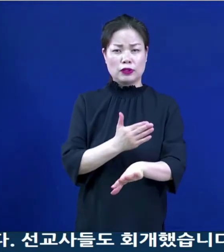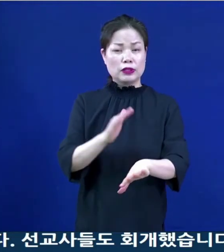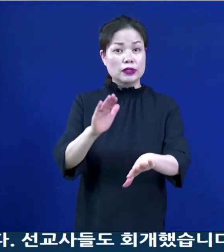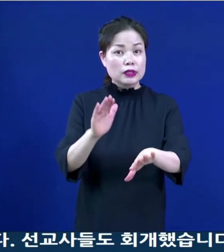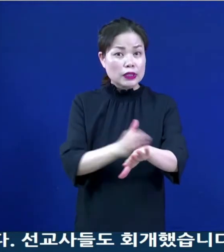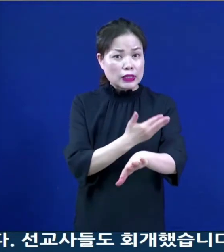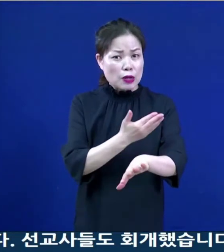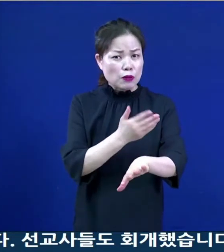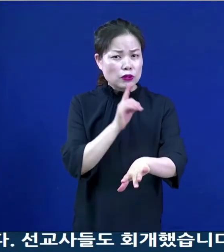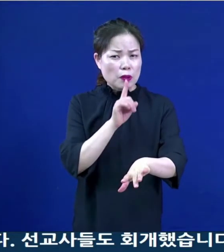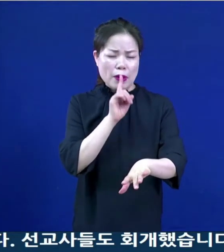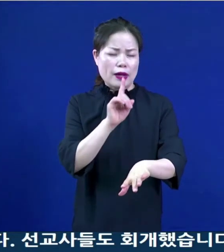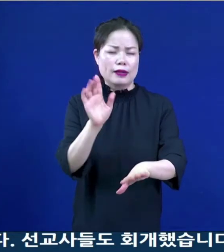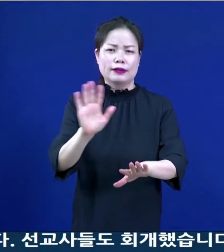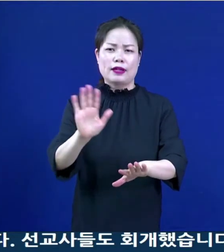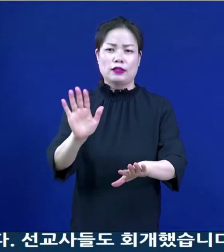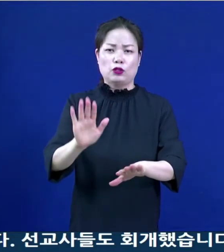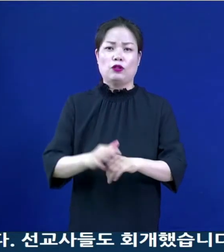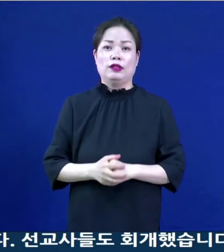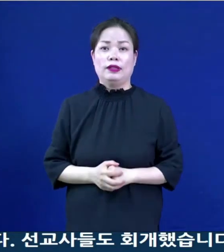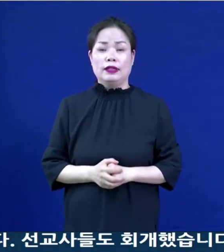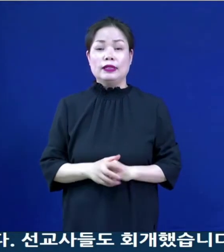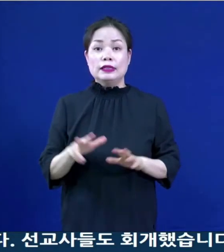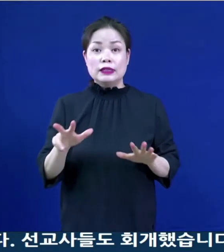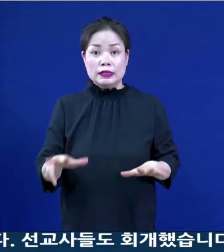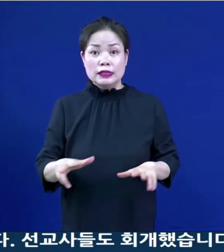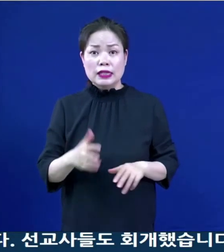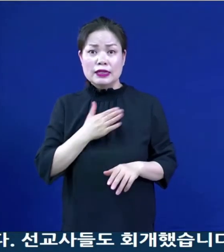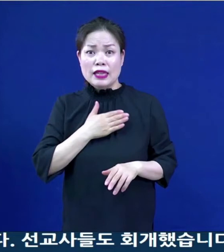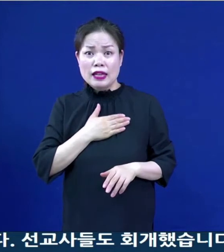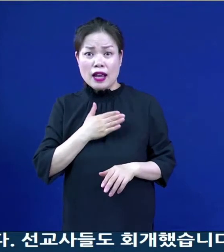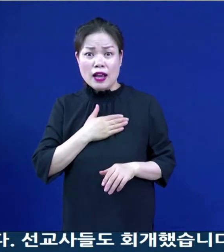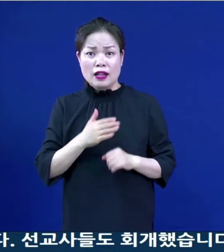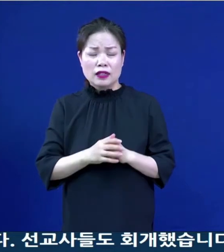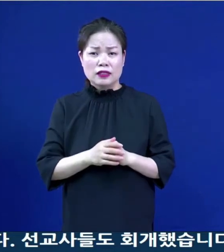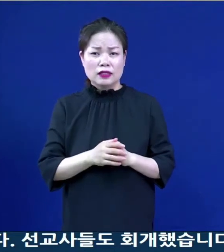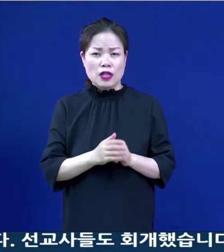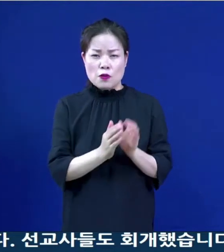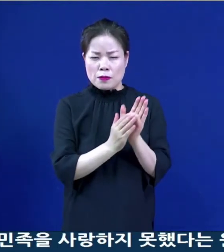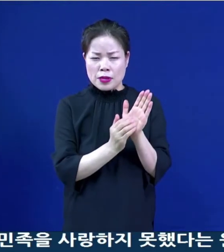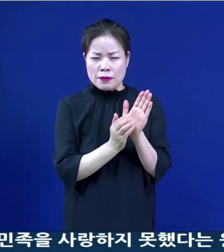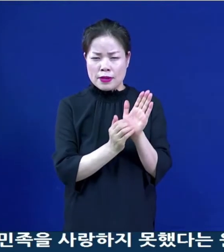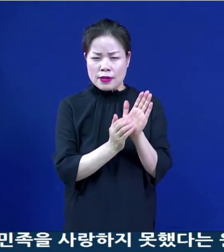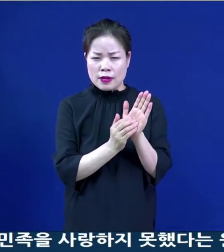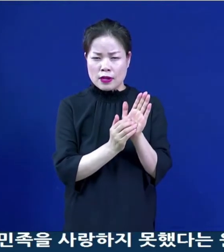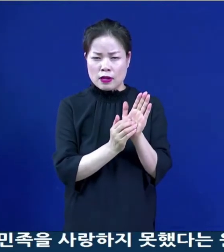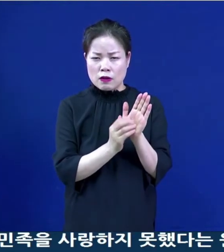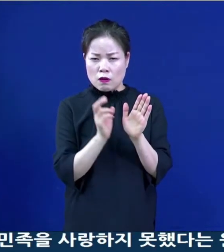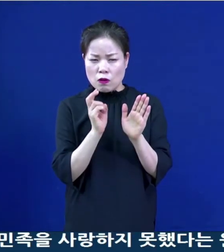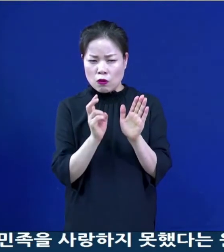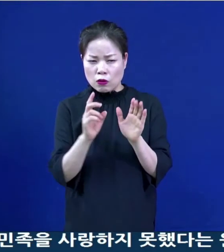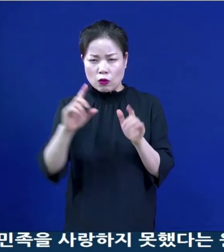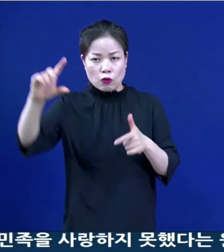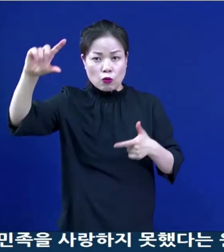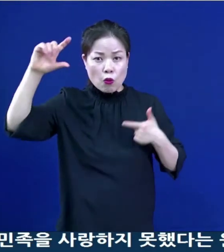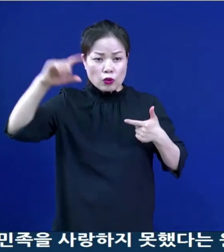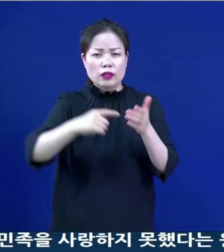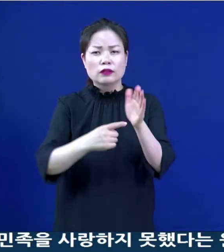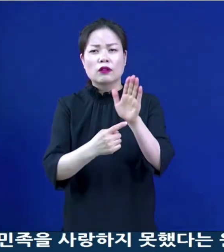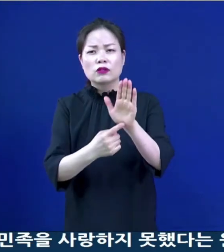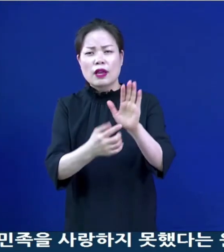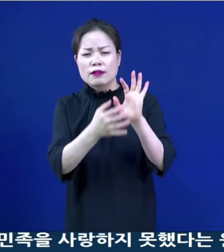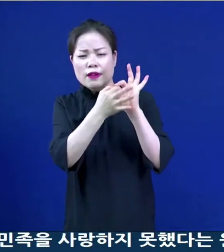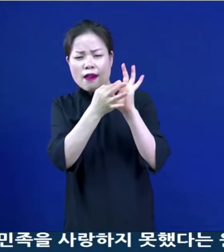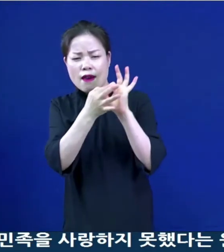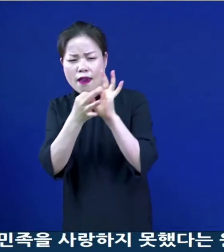잘못, 그건 얘기하는 게 아니고, 여기는 내가 비밀리에 혹은 공개적이라도